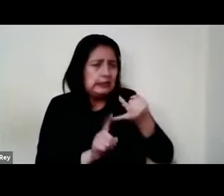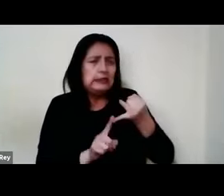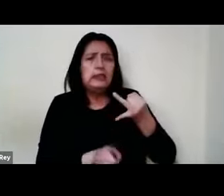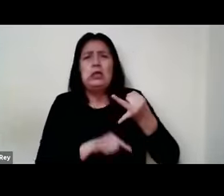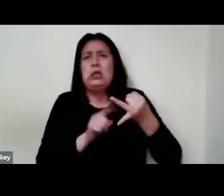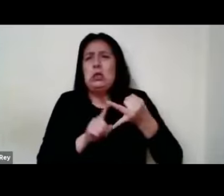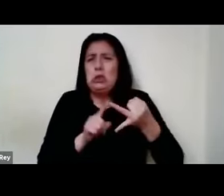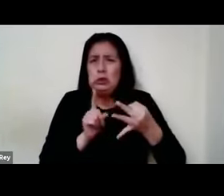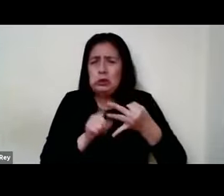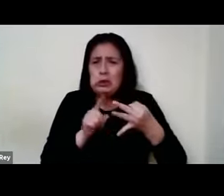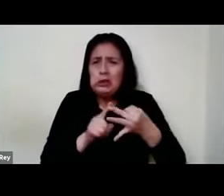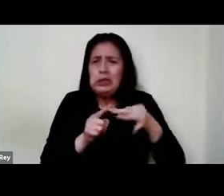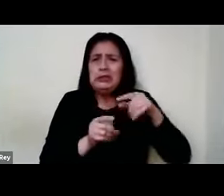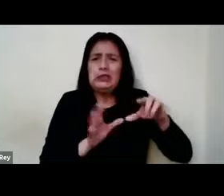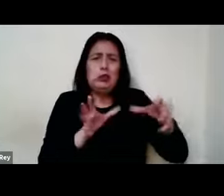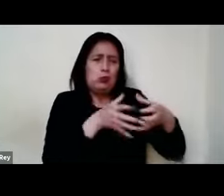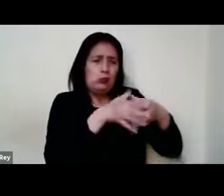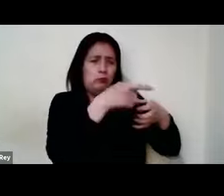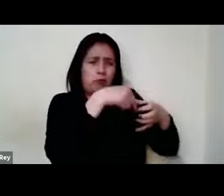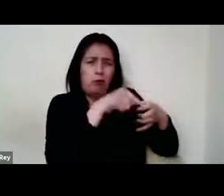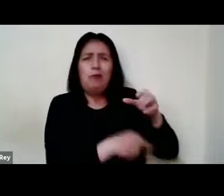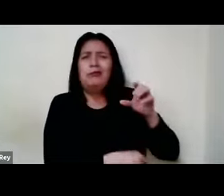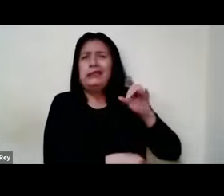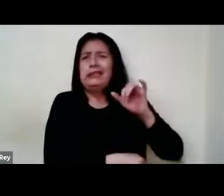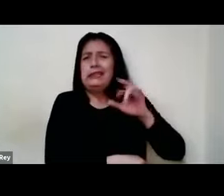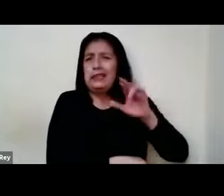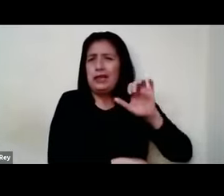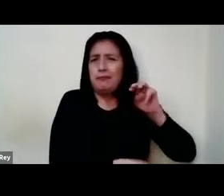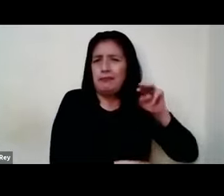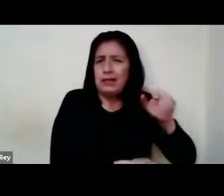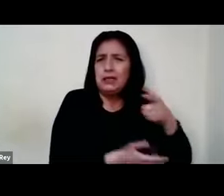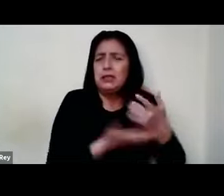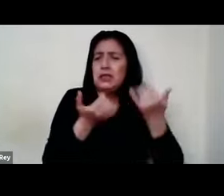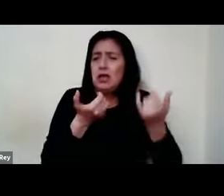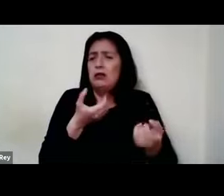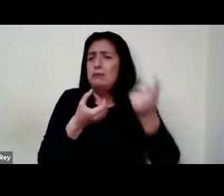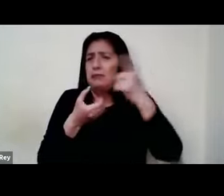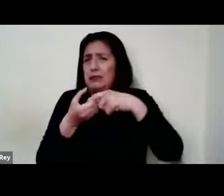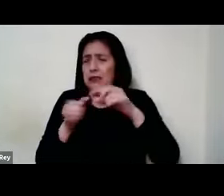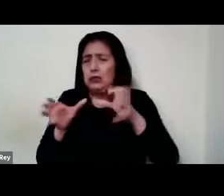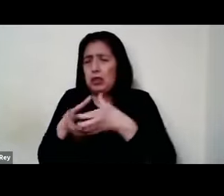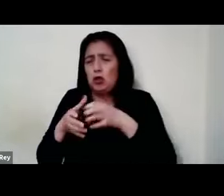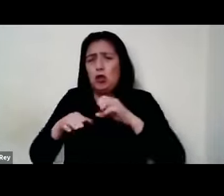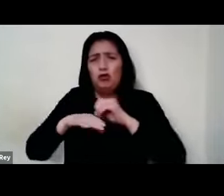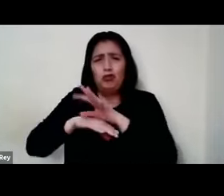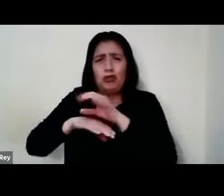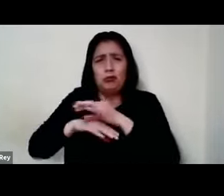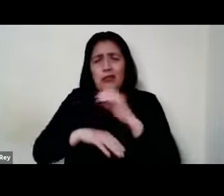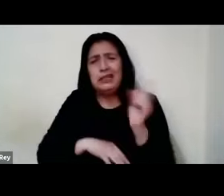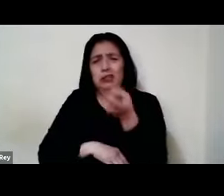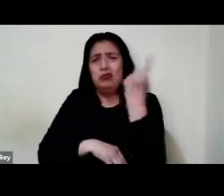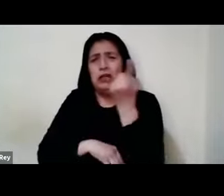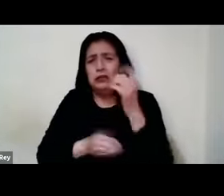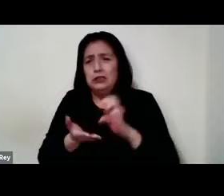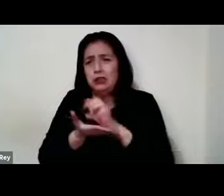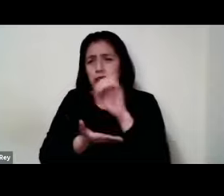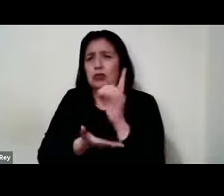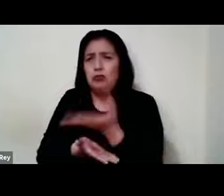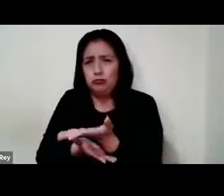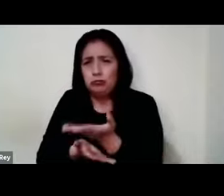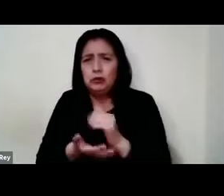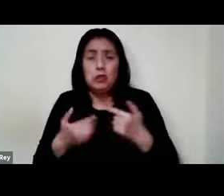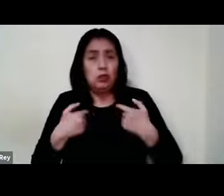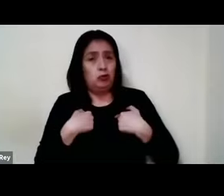de la derrama magisterial, y actualmente es miembro del Consejo Nacional de Educación. No